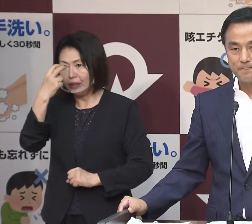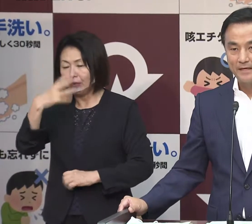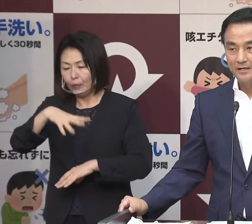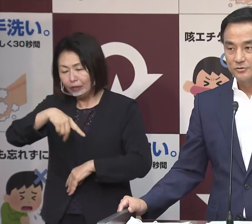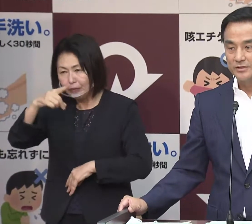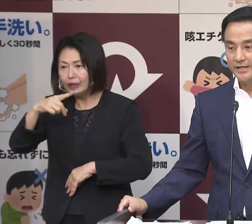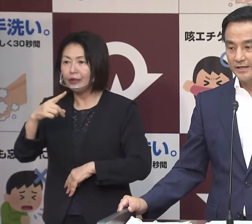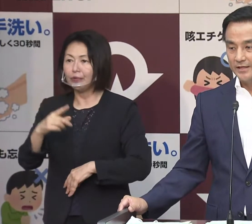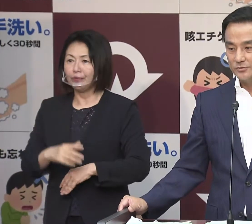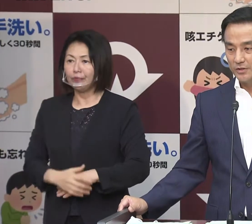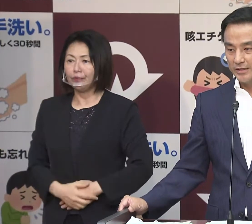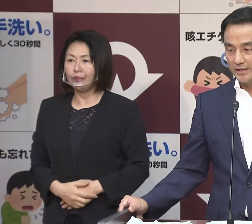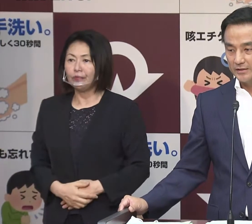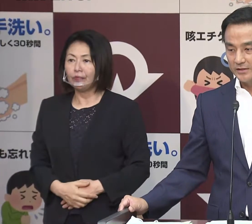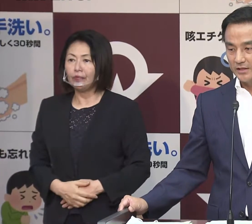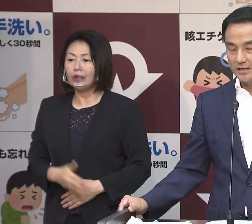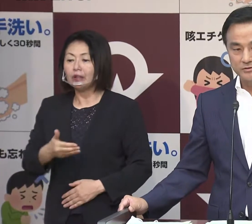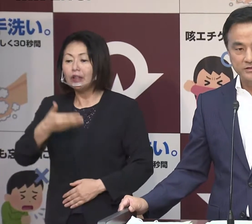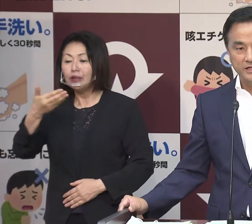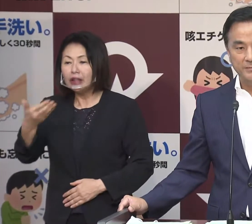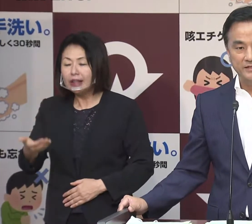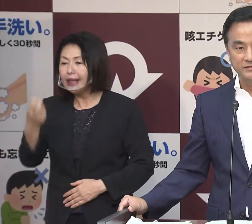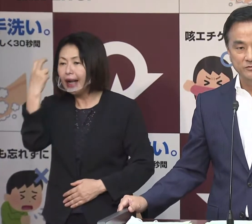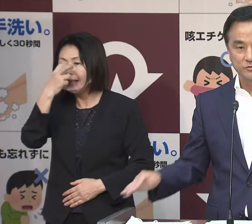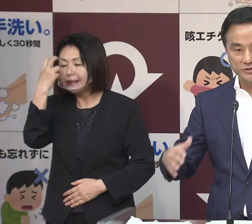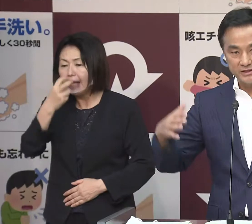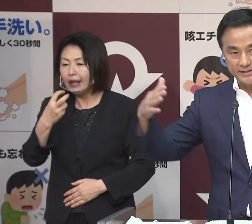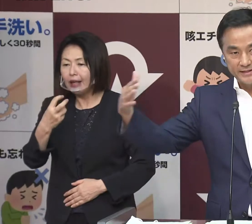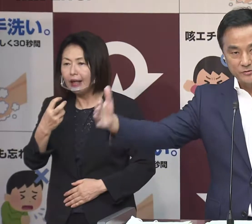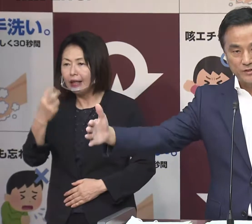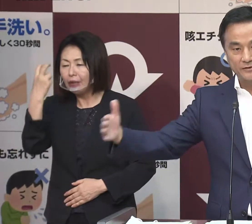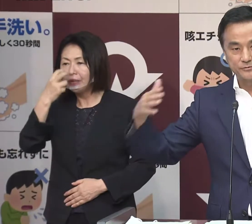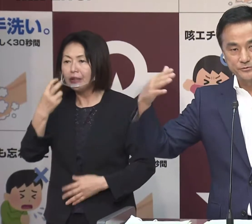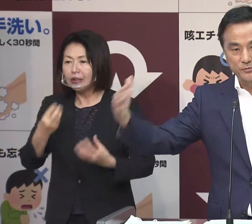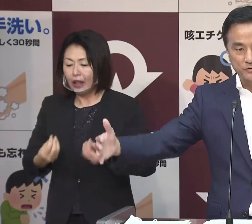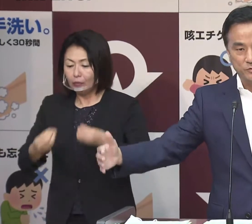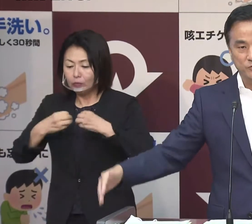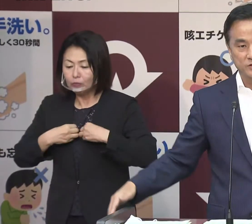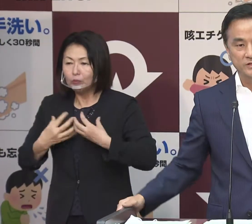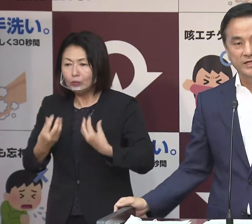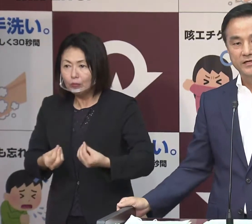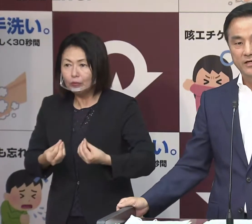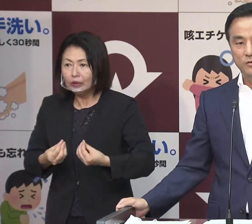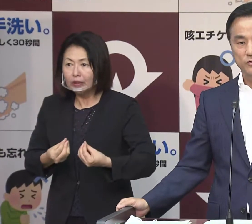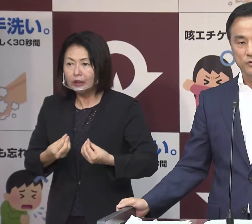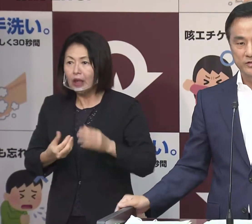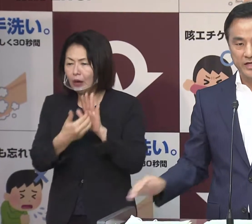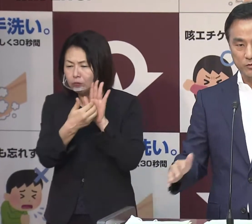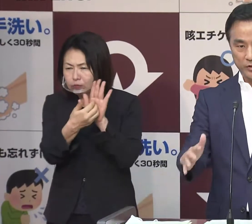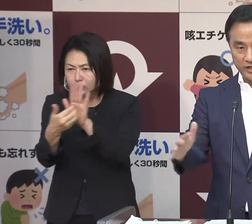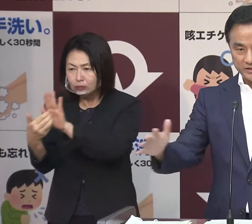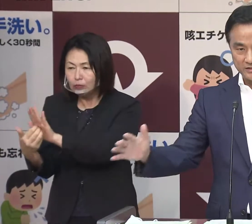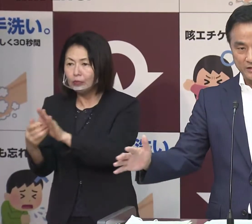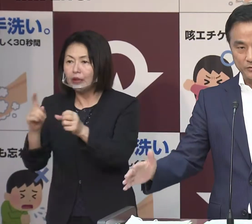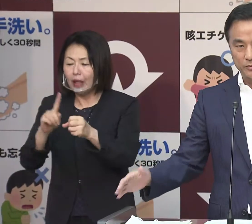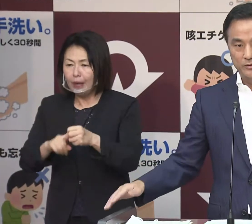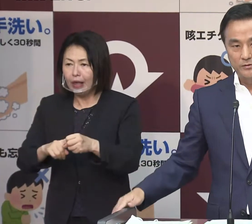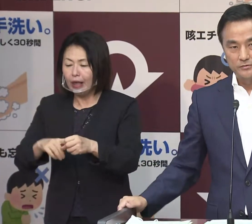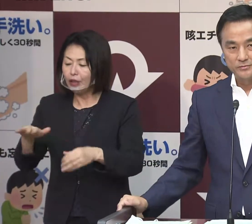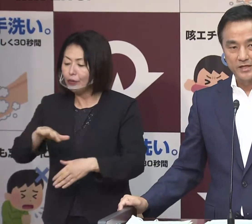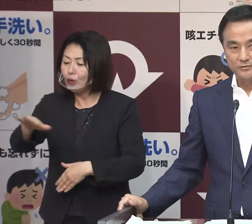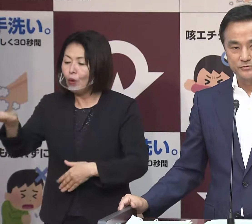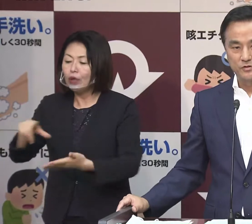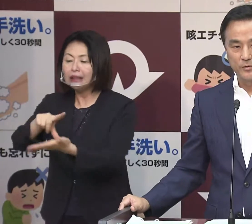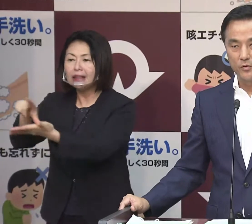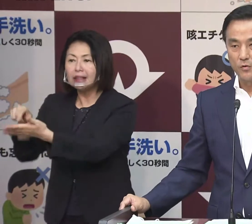ていく、そして、それで感染が確認されればですね、その次にそれを早く封じ込めるということをですね、やることによって、このエリア全体の